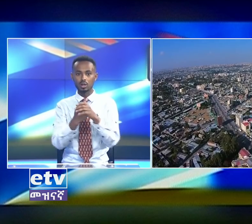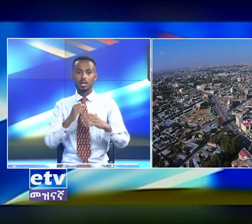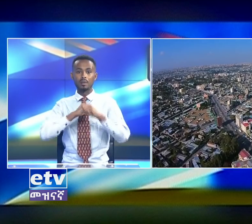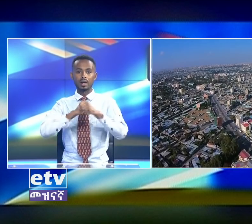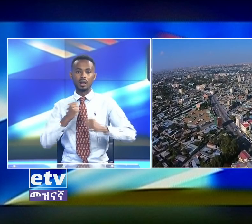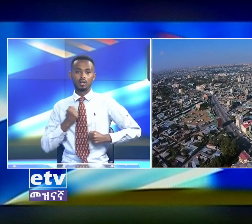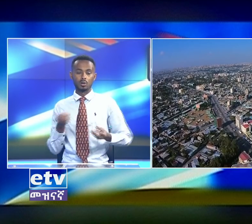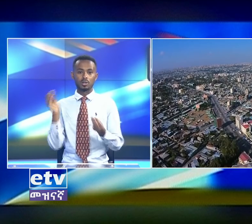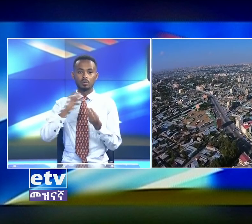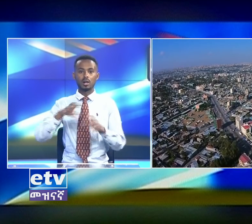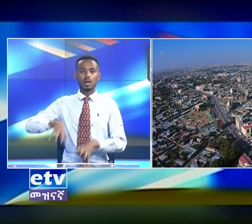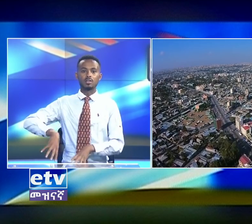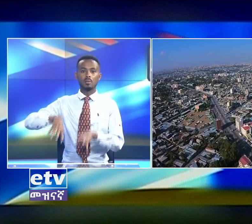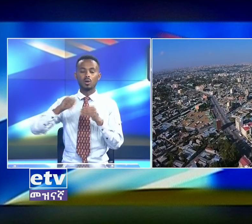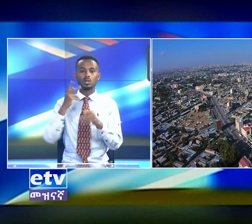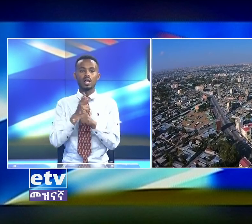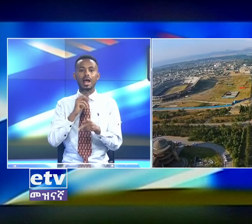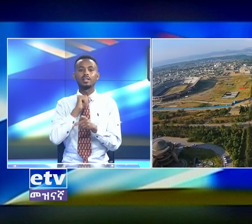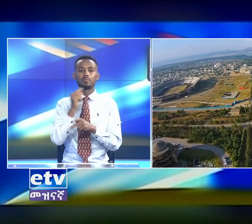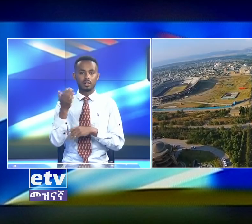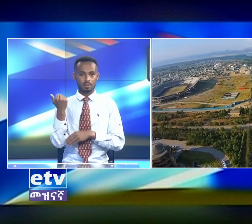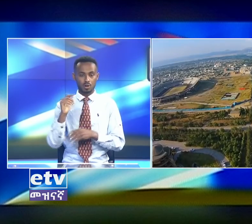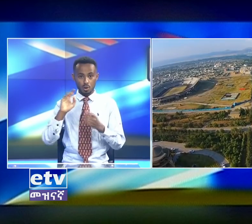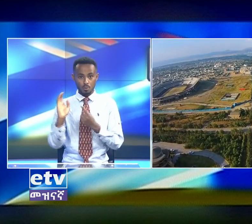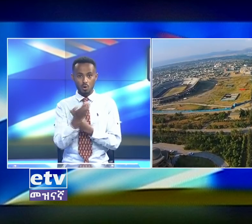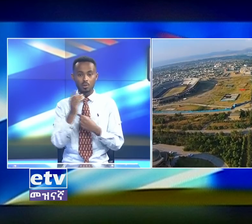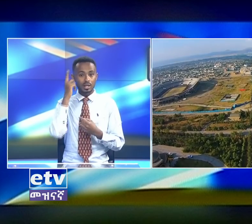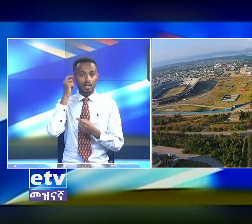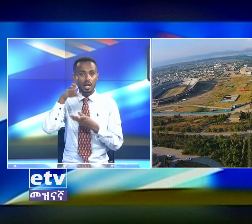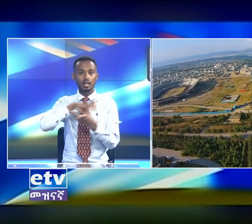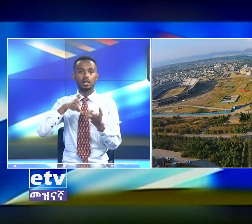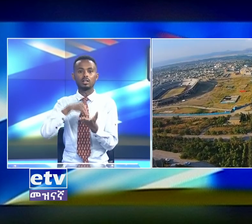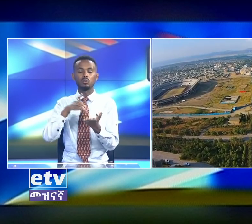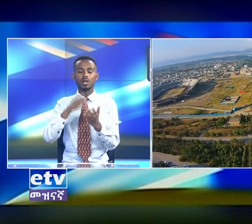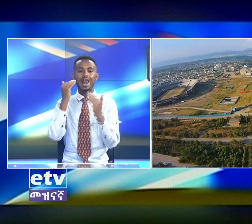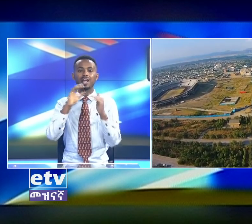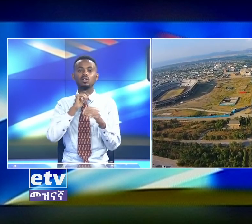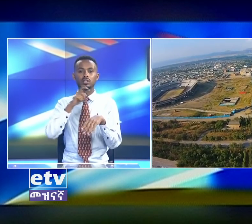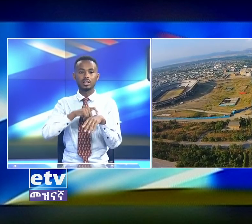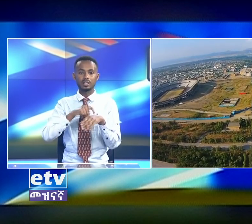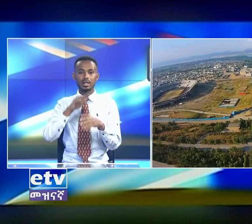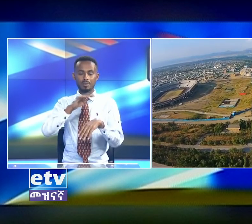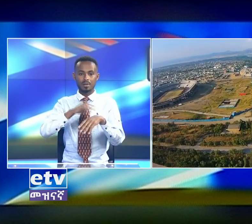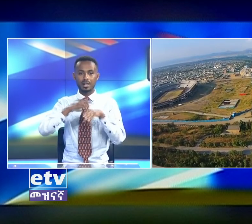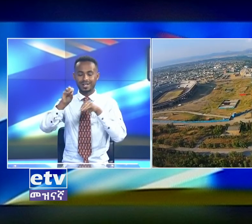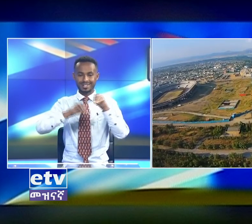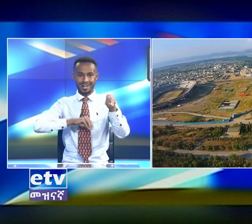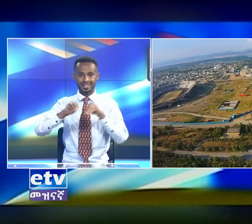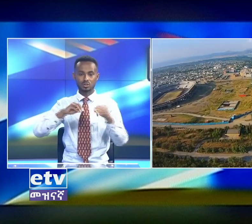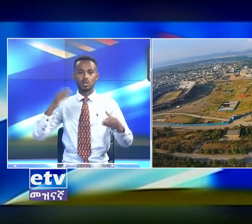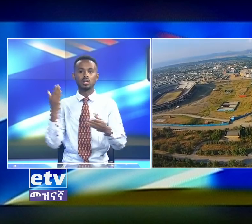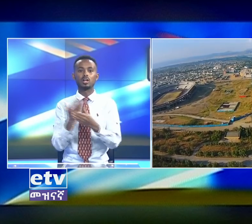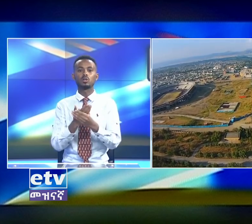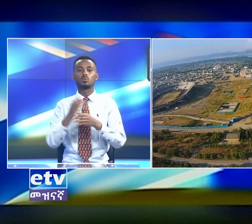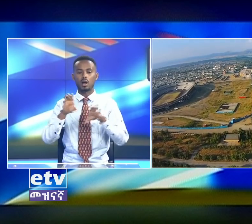ሰራዊት በተጨማሪ ለተማሪዎቹም ያልተጠበቀ ነበር። በመሆኑም የትግራይ ክልል ከተሞች ላልተወሰነ ጊዜ ከመደበኛ እንቅስቃሴያቸው